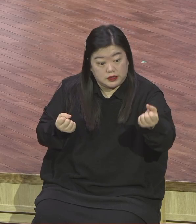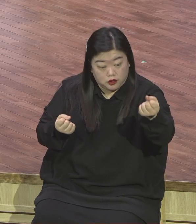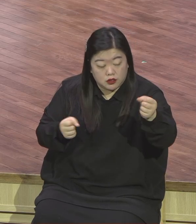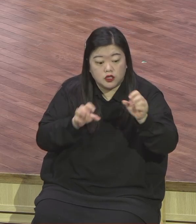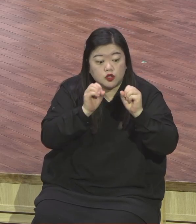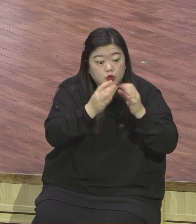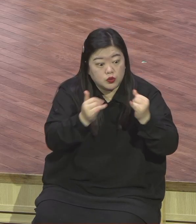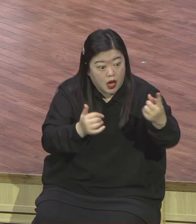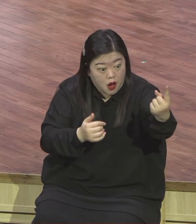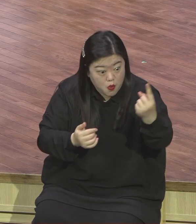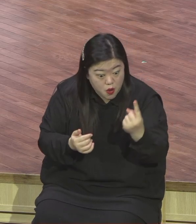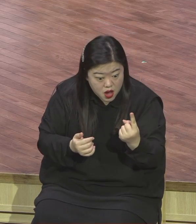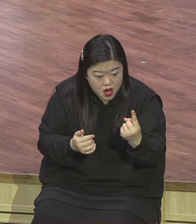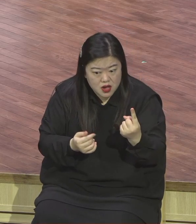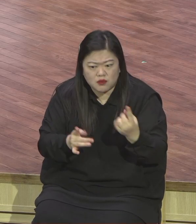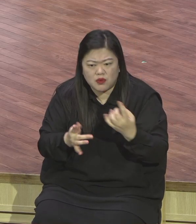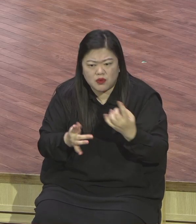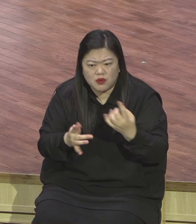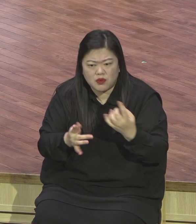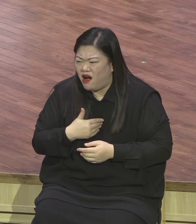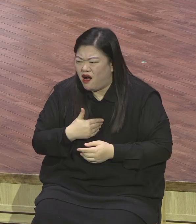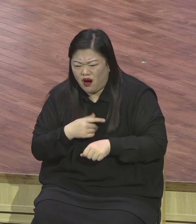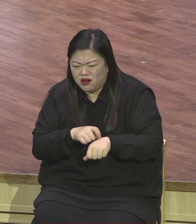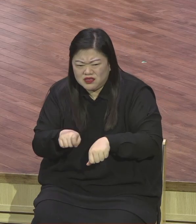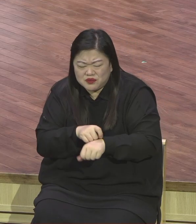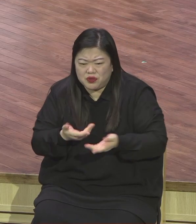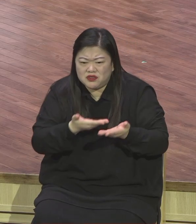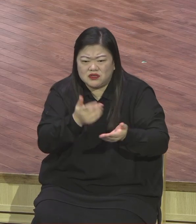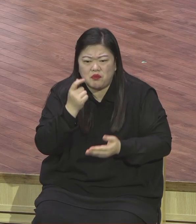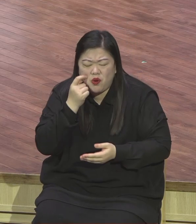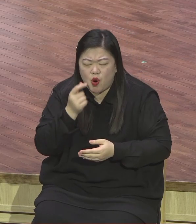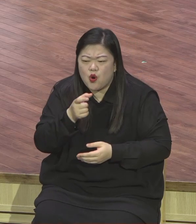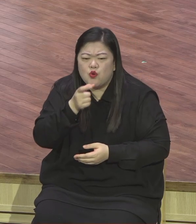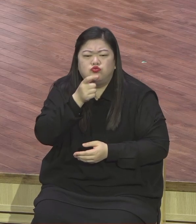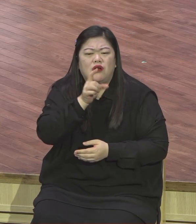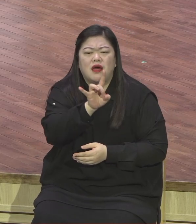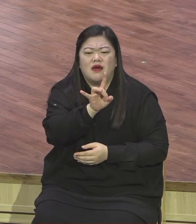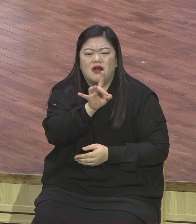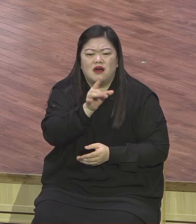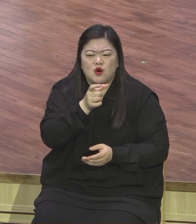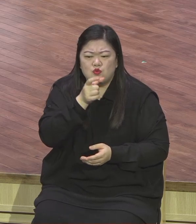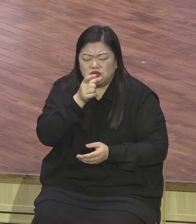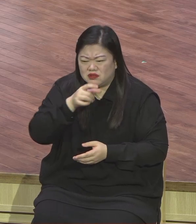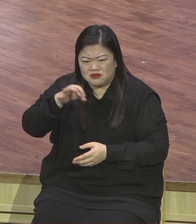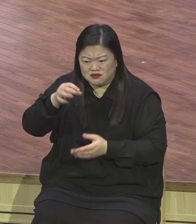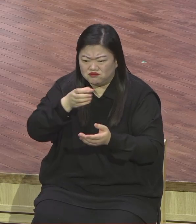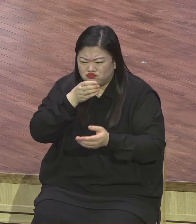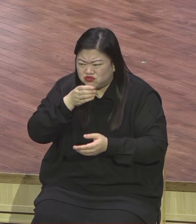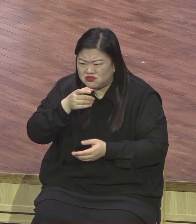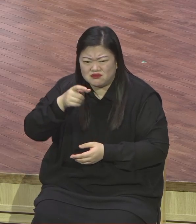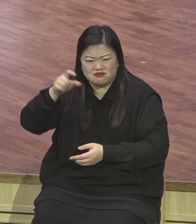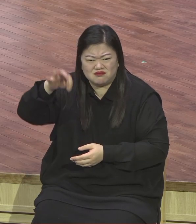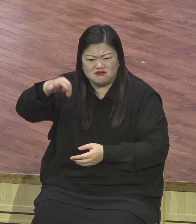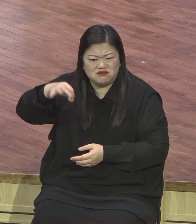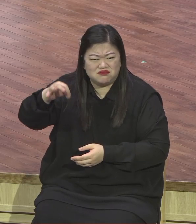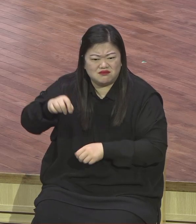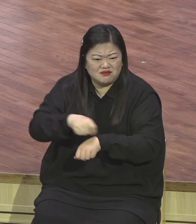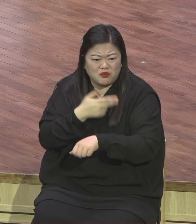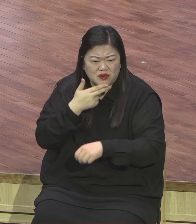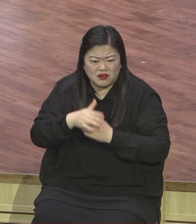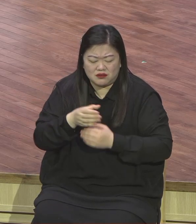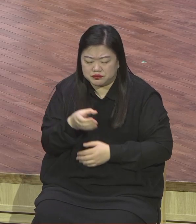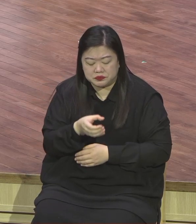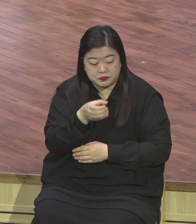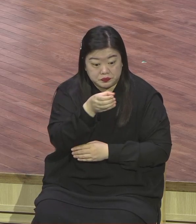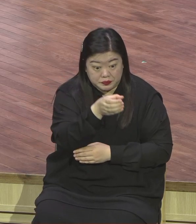아니라 준다 할지라도 그 한 그릇이나 할지라도 냉수 한 그릇이 뭐 그게 그렇게 대단합니까 결단고 상을 읽지